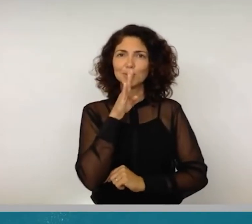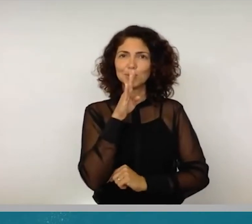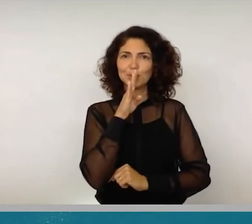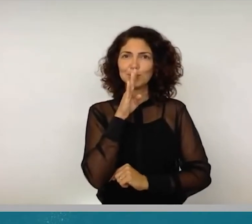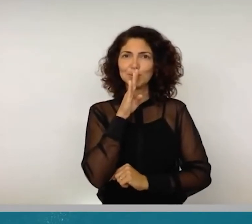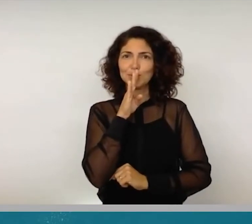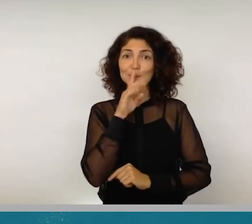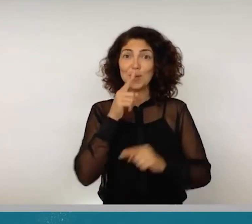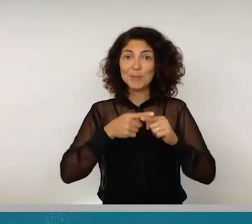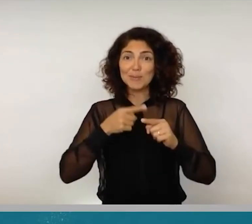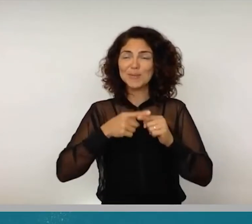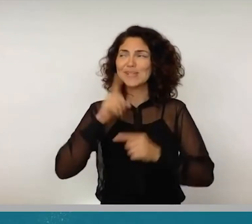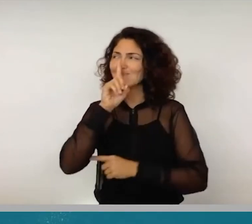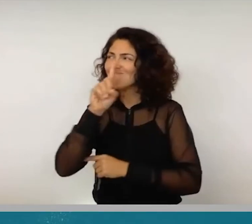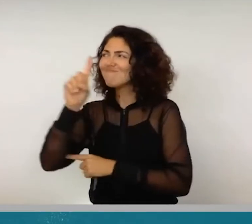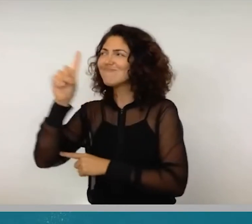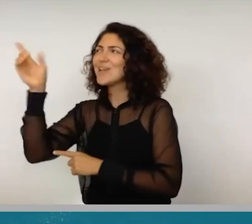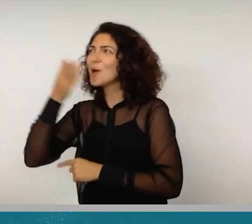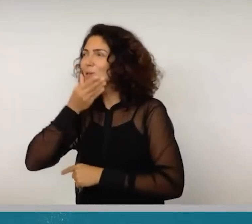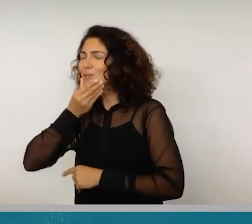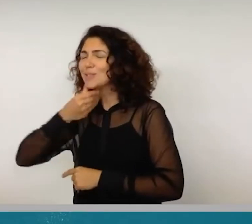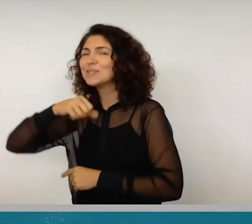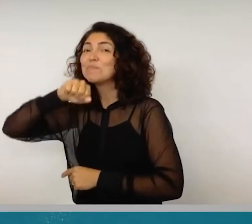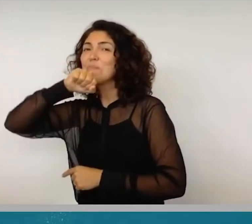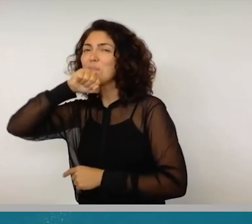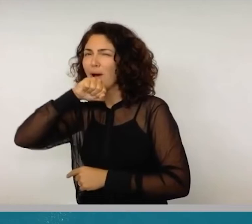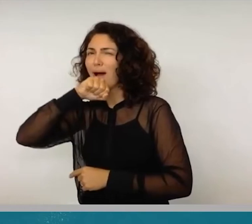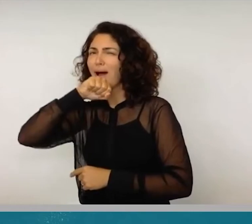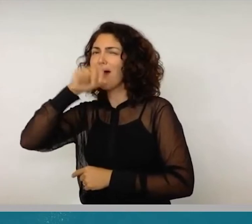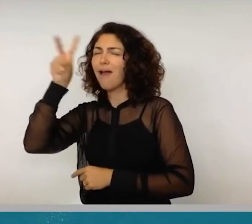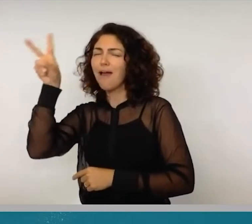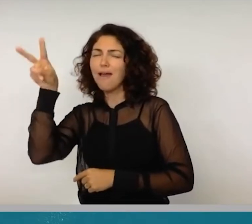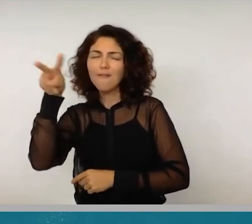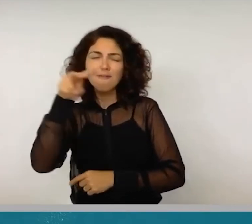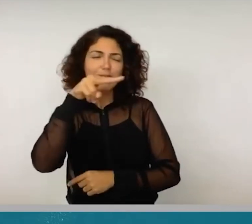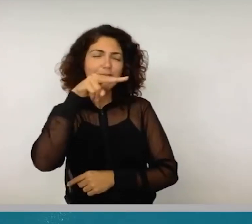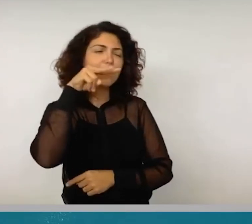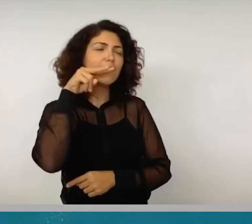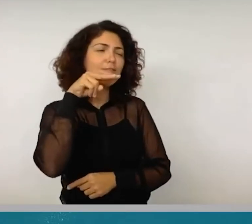Pai, que vê em secreto, te